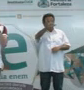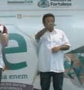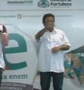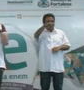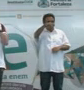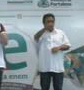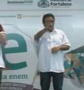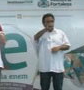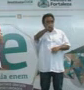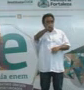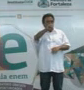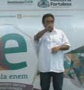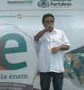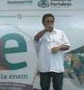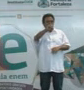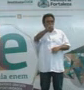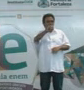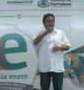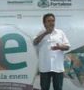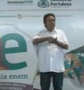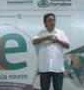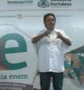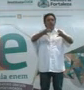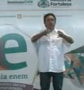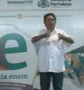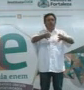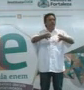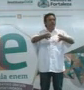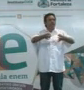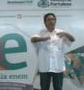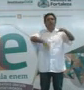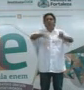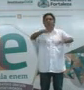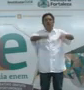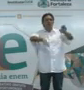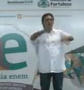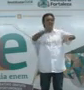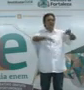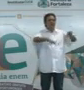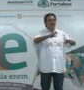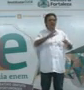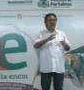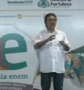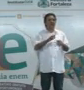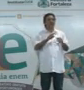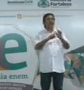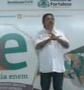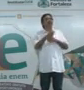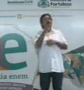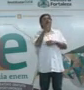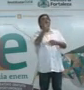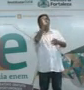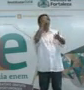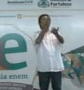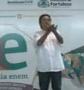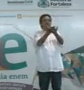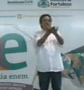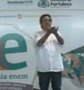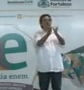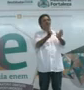para nós ocidentais. Professor, em quem confiarmos? Pessoal, a confiança é algo